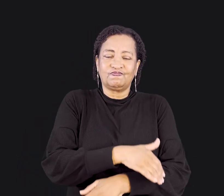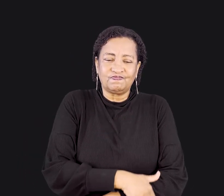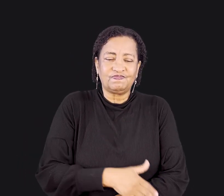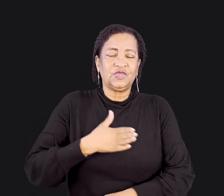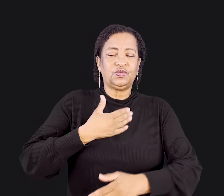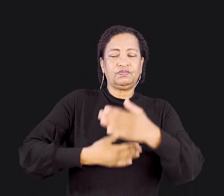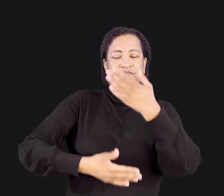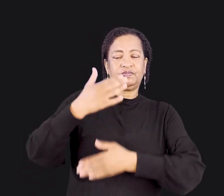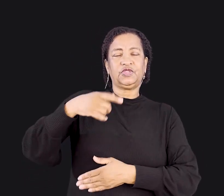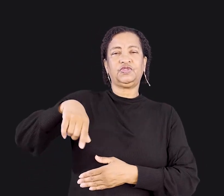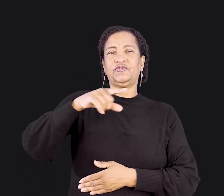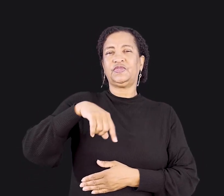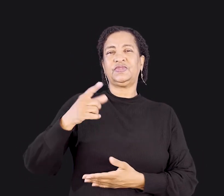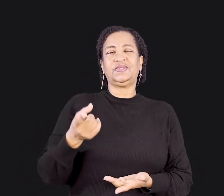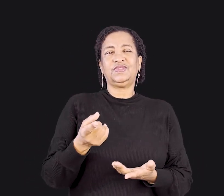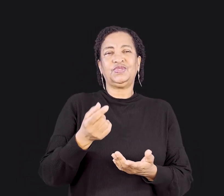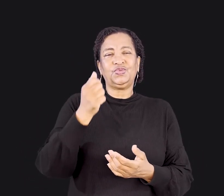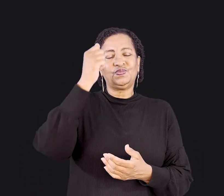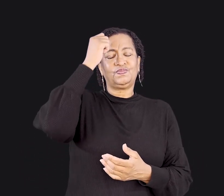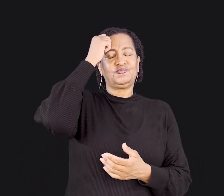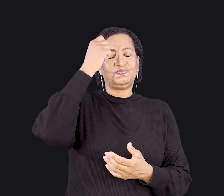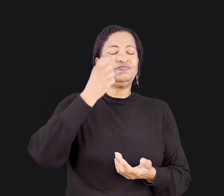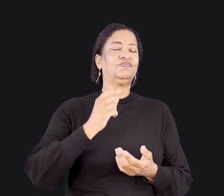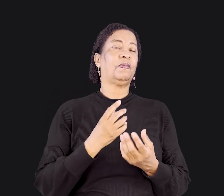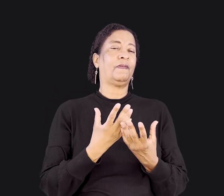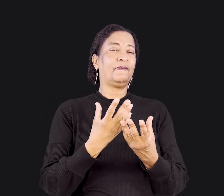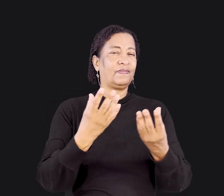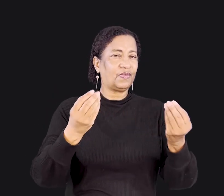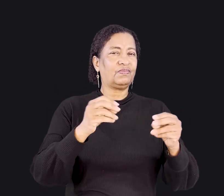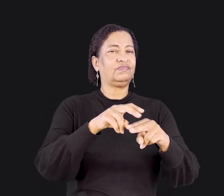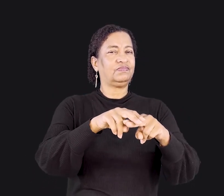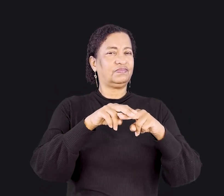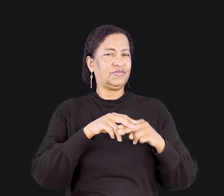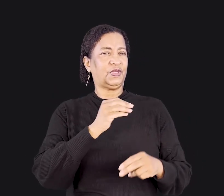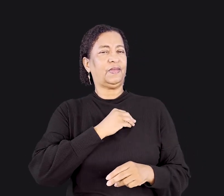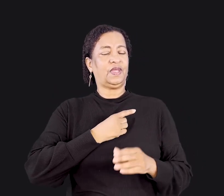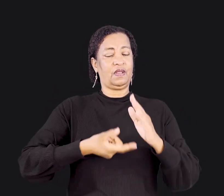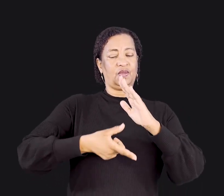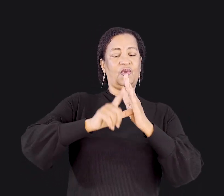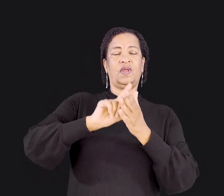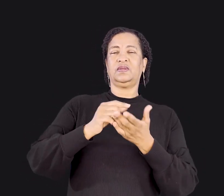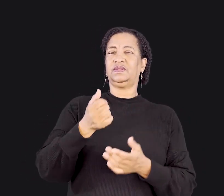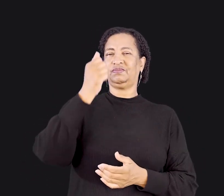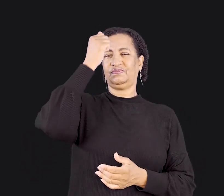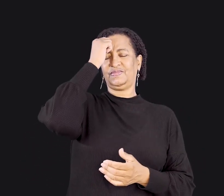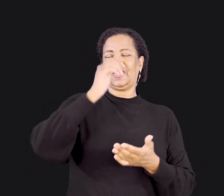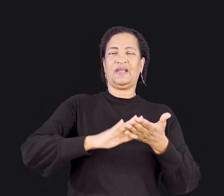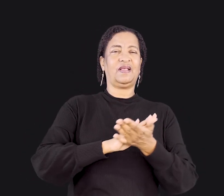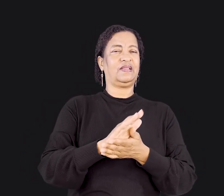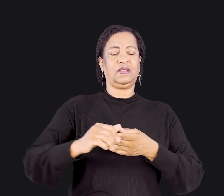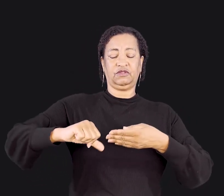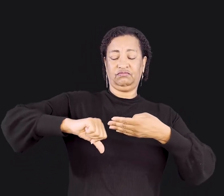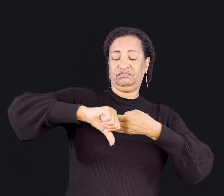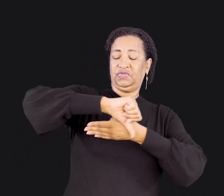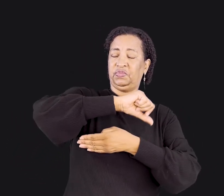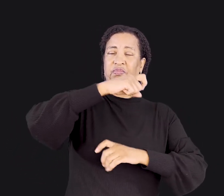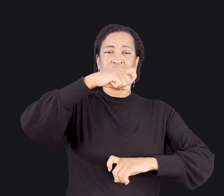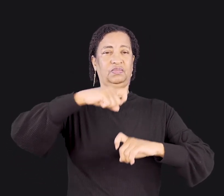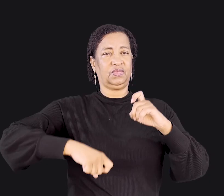vocês e eu lamente por causa de muitos que pecaram anteriormente e não se arrependeram da impureza, da imoralidade